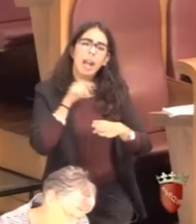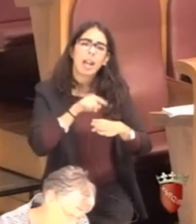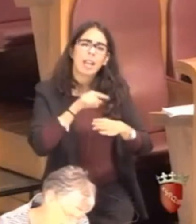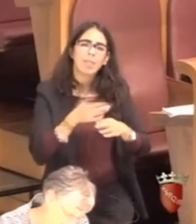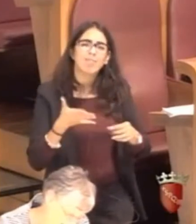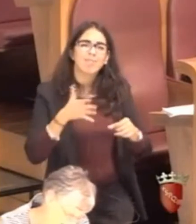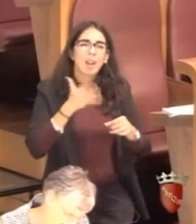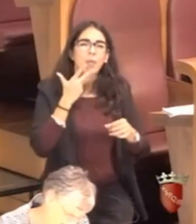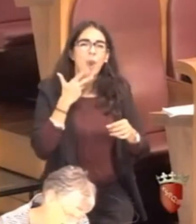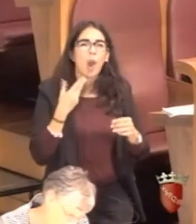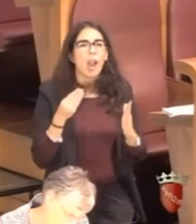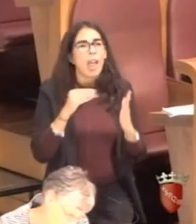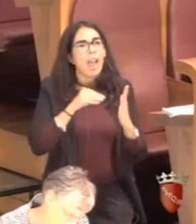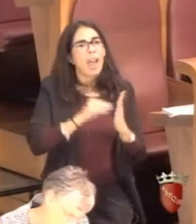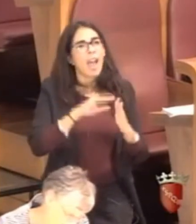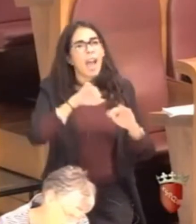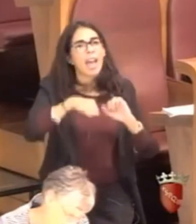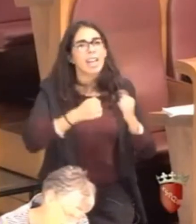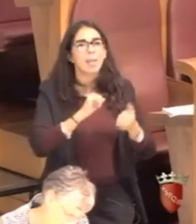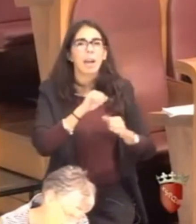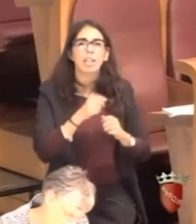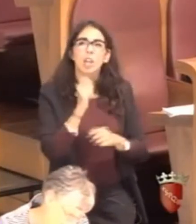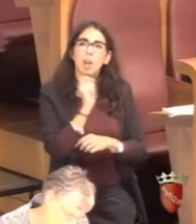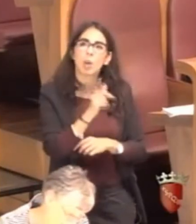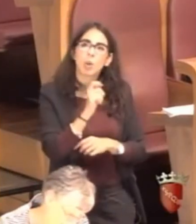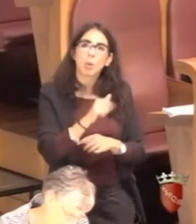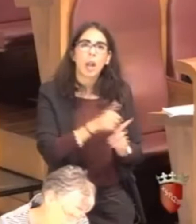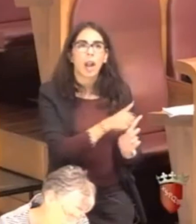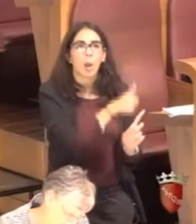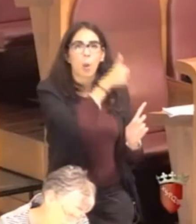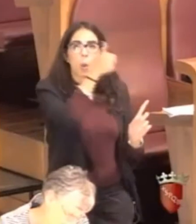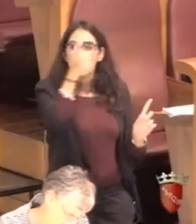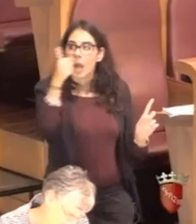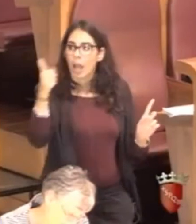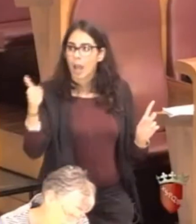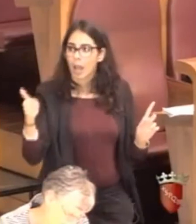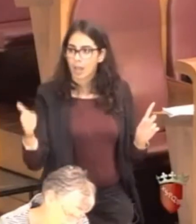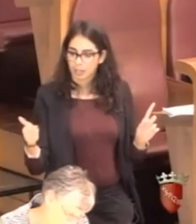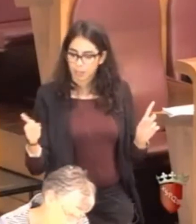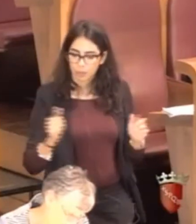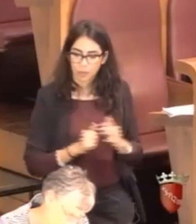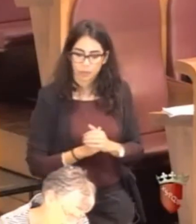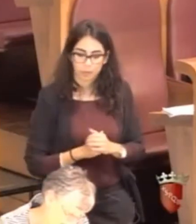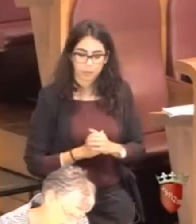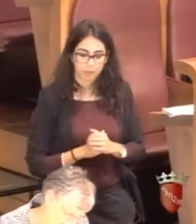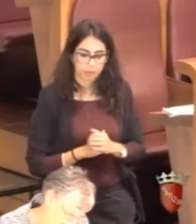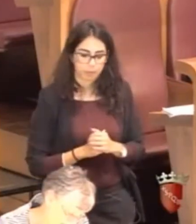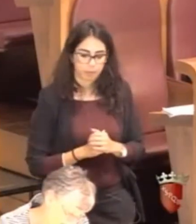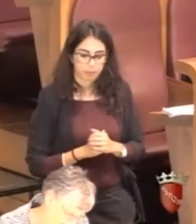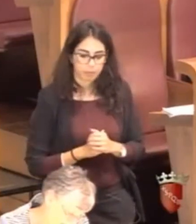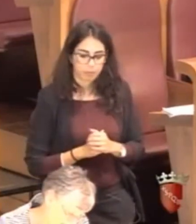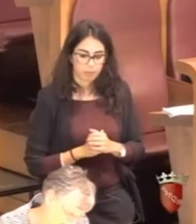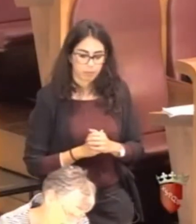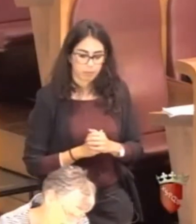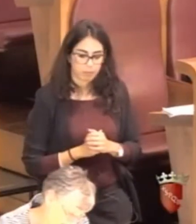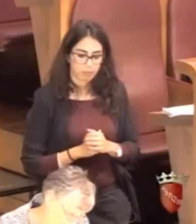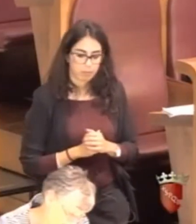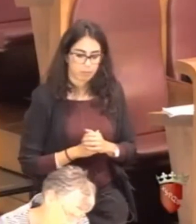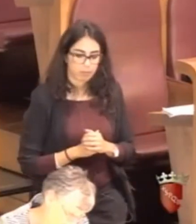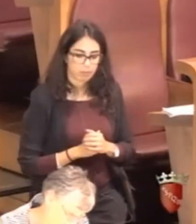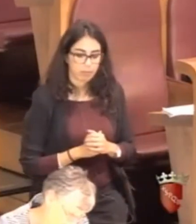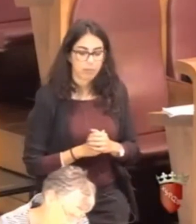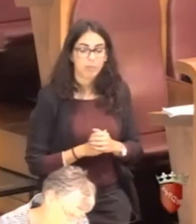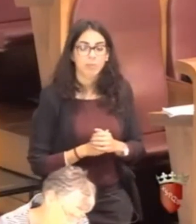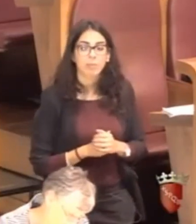un'animazione culturale di tutto l'anno, di tutto l'arco solare, dell'anno solare. E